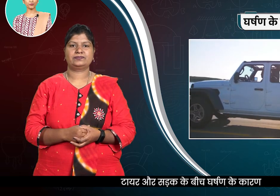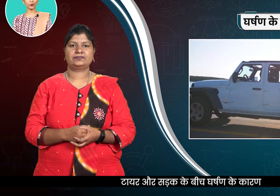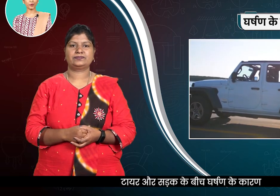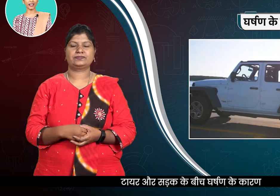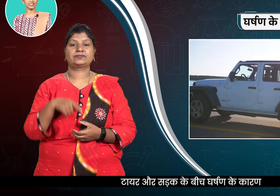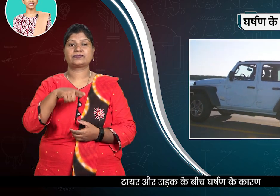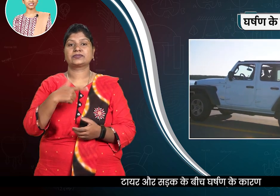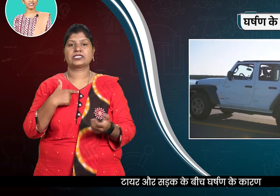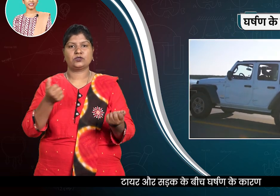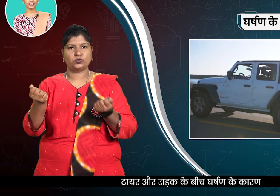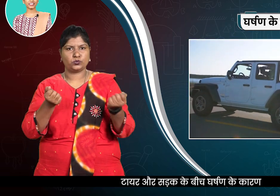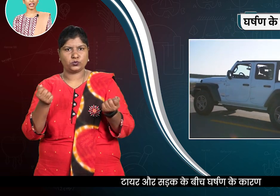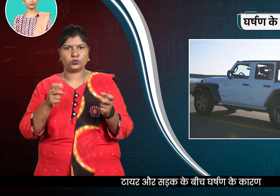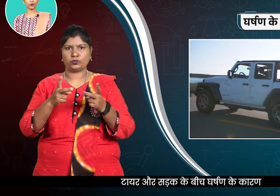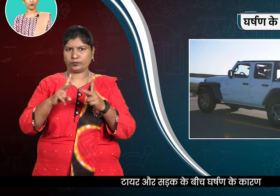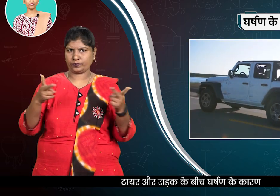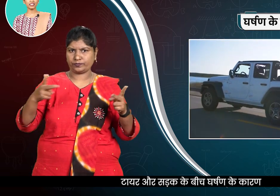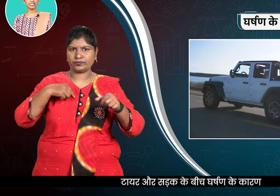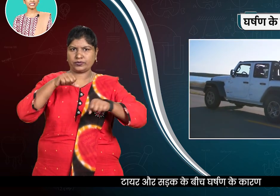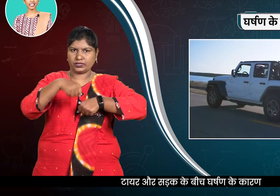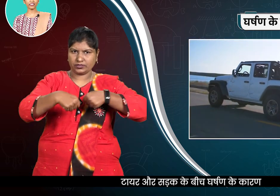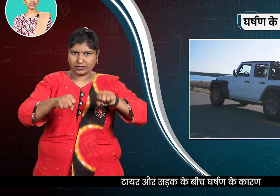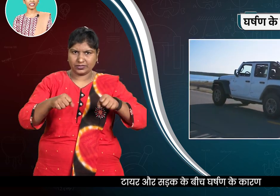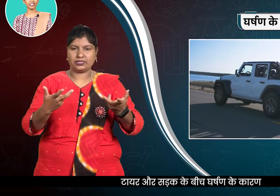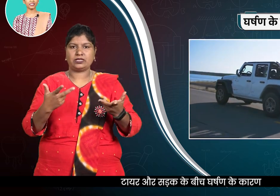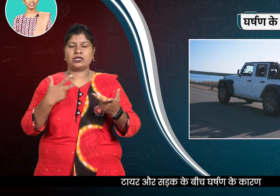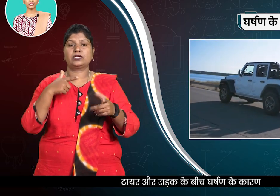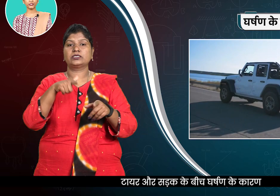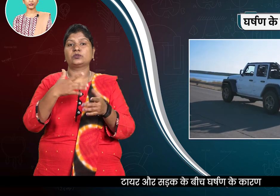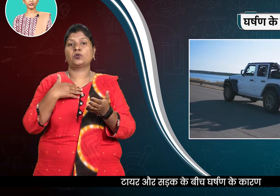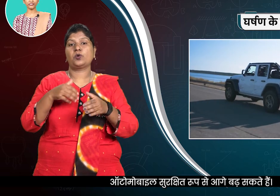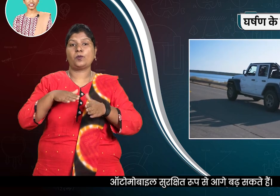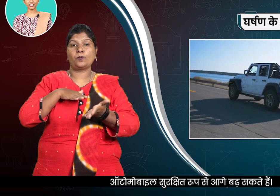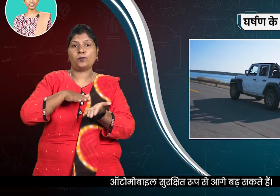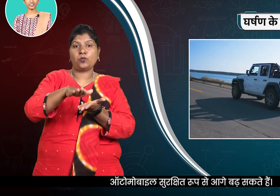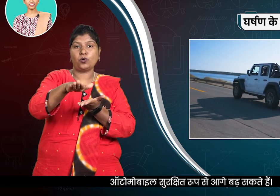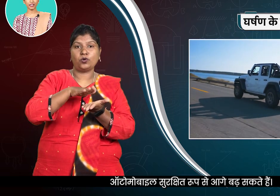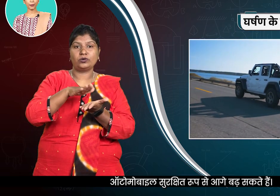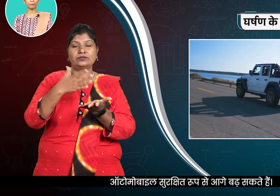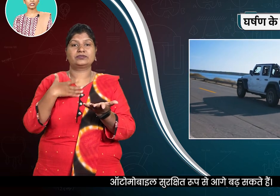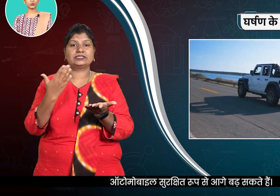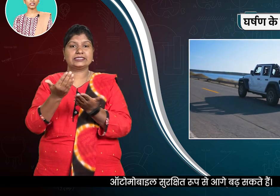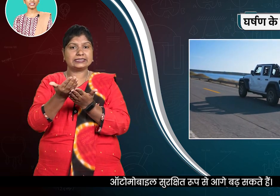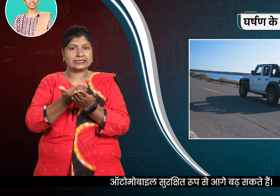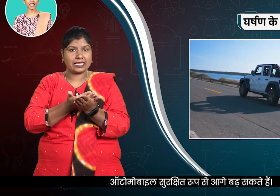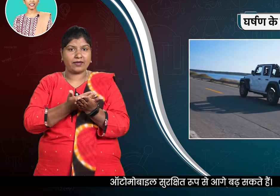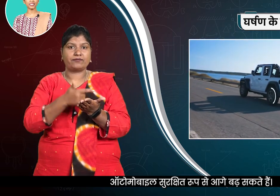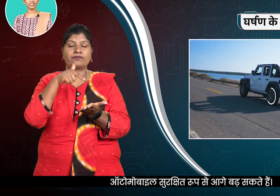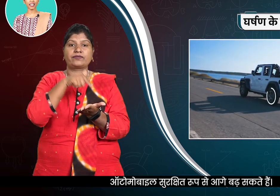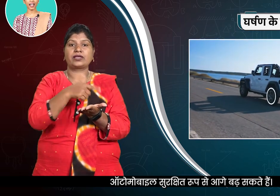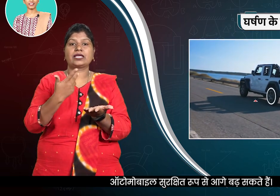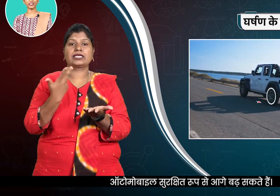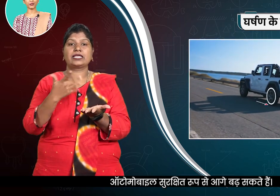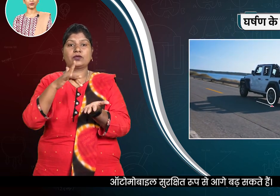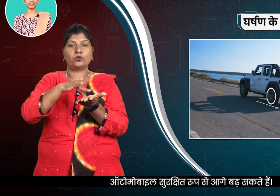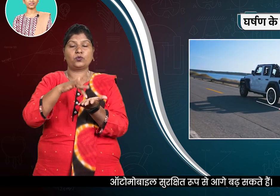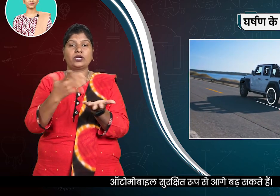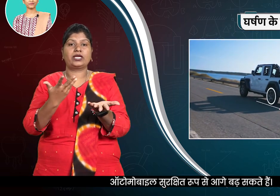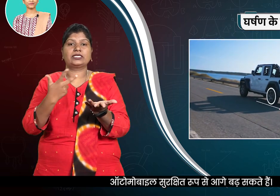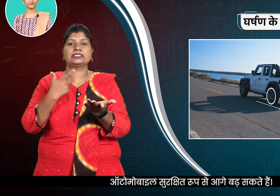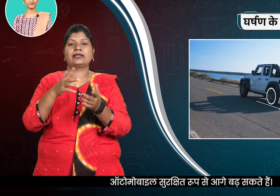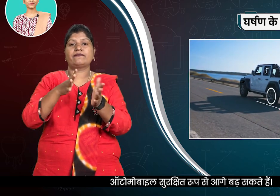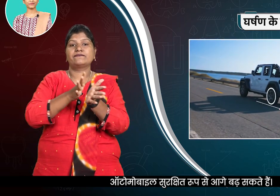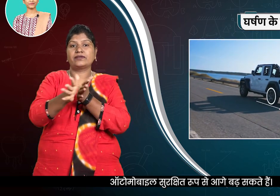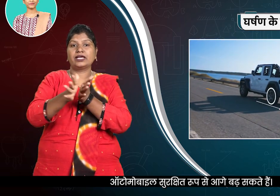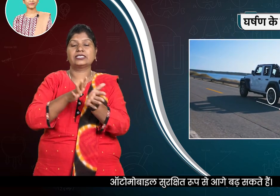टायर और सड़क के बीच घर्षन के कारण ओटू मोबाइल सुरक्षित रूप से आगे बढ़